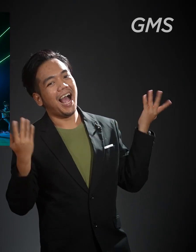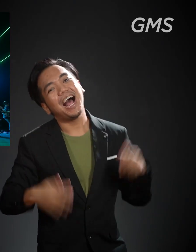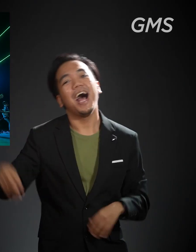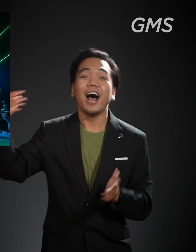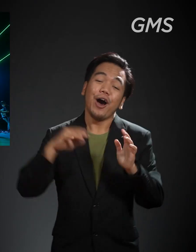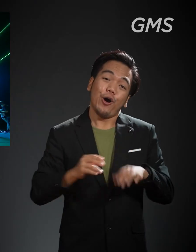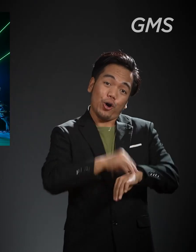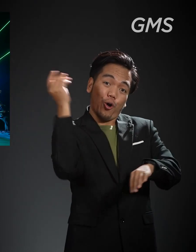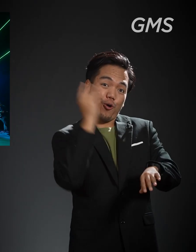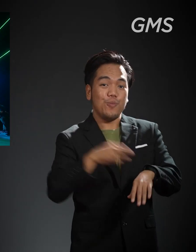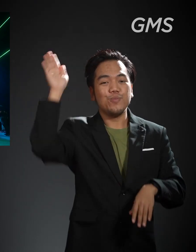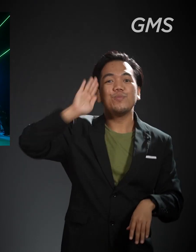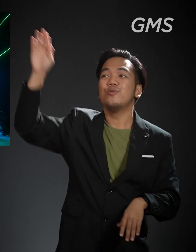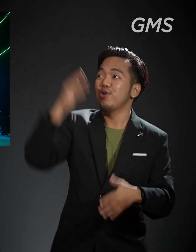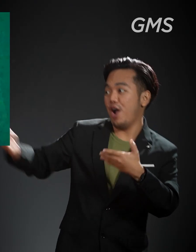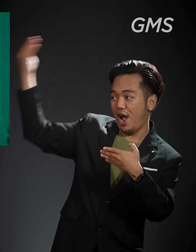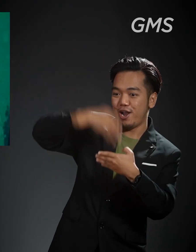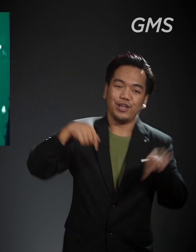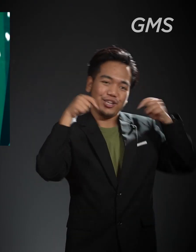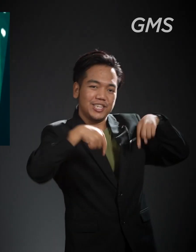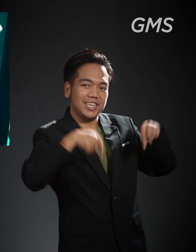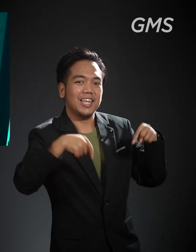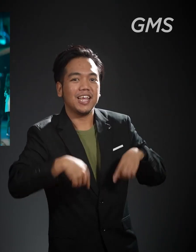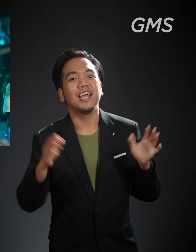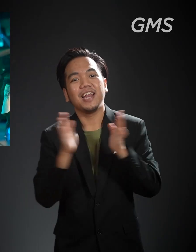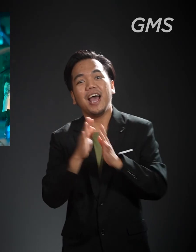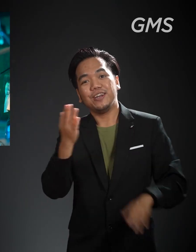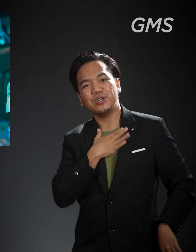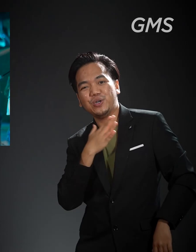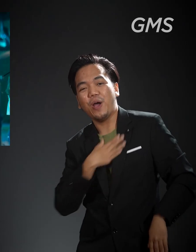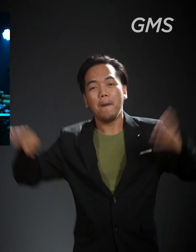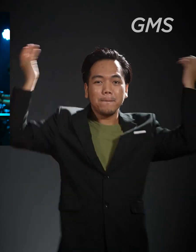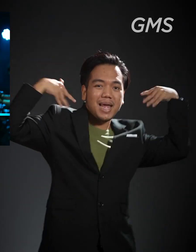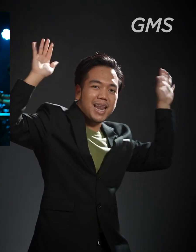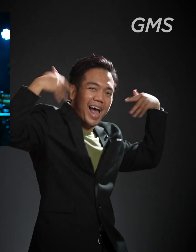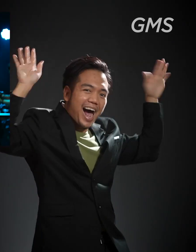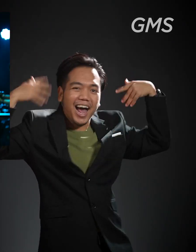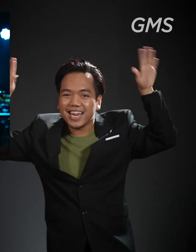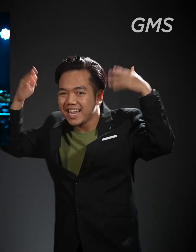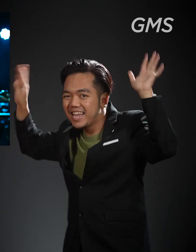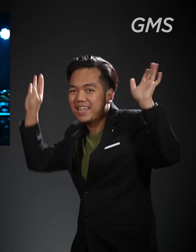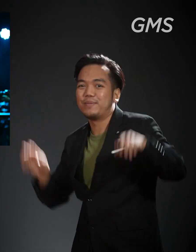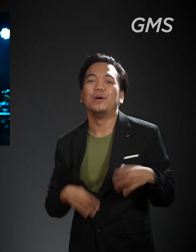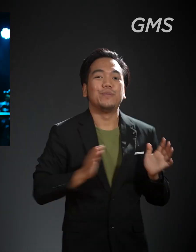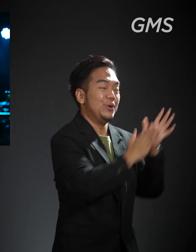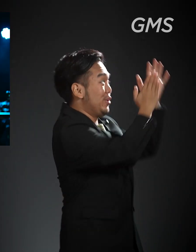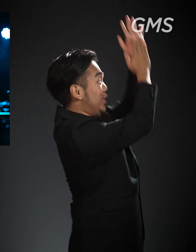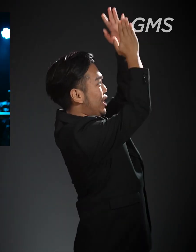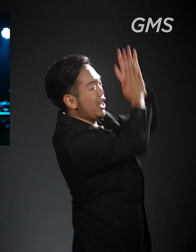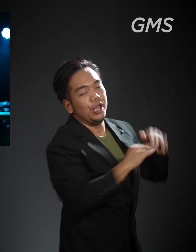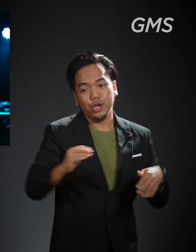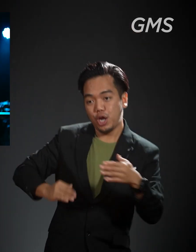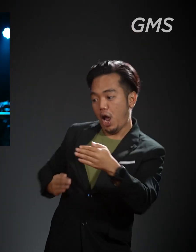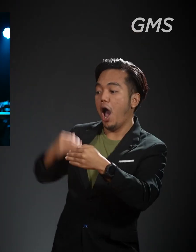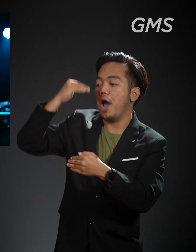sukacita Rohmu hadir di sini, dan ku menari memuji